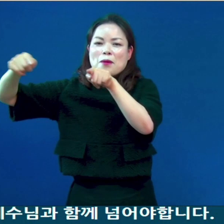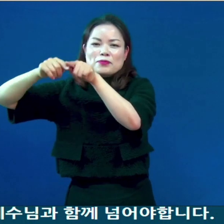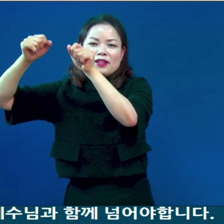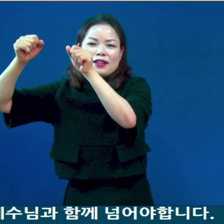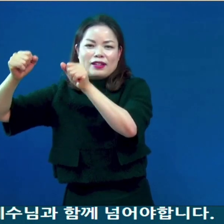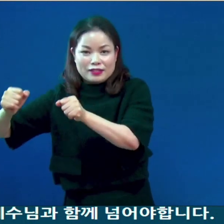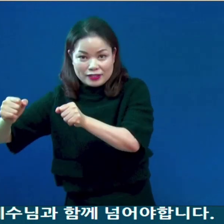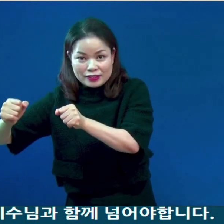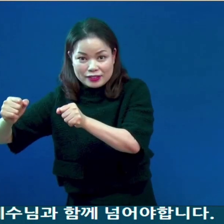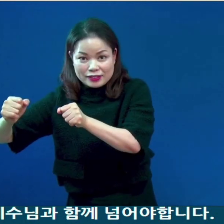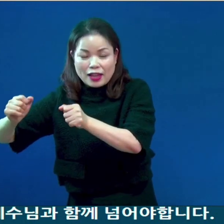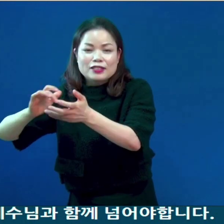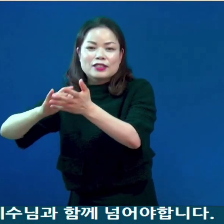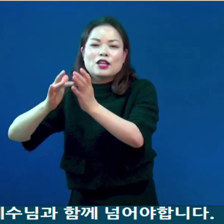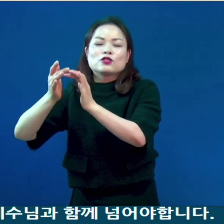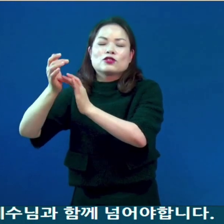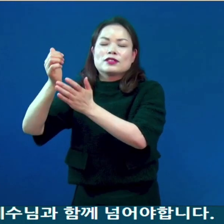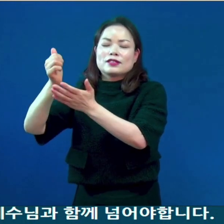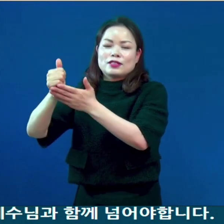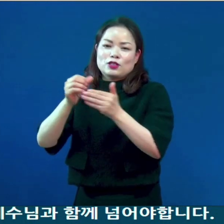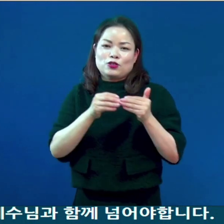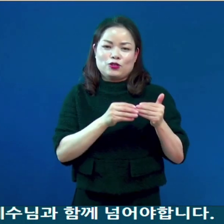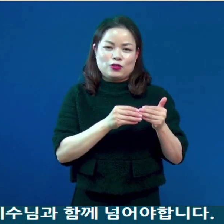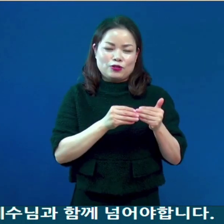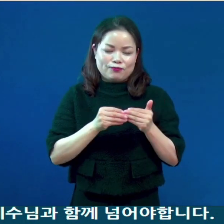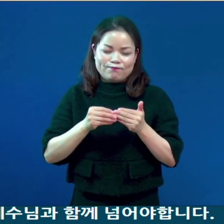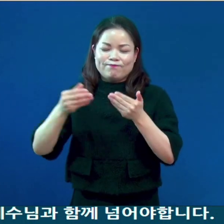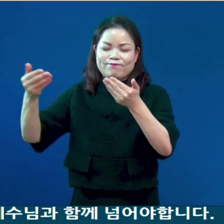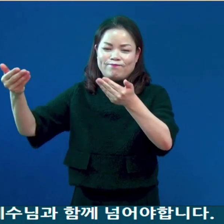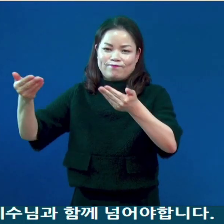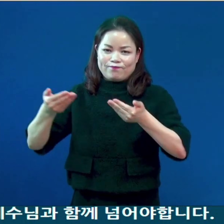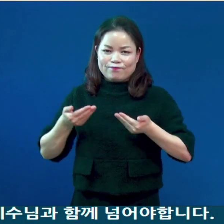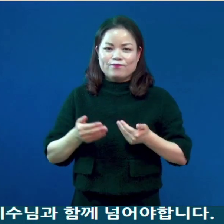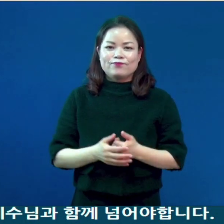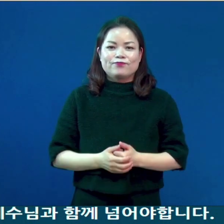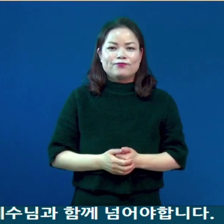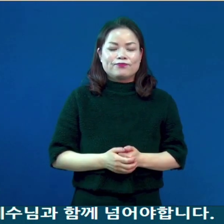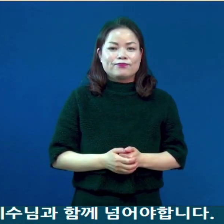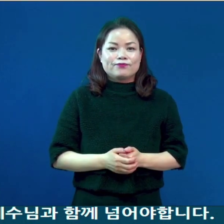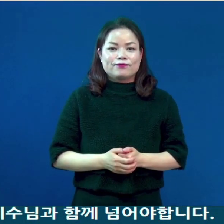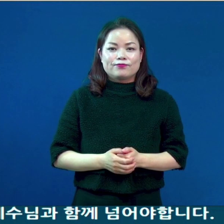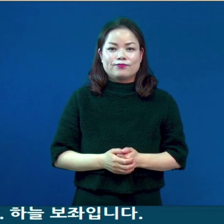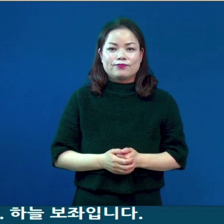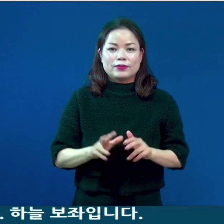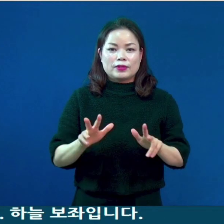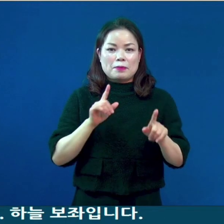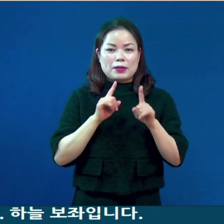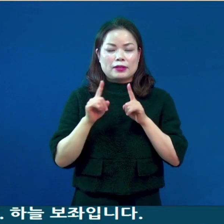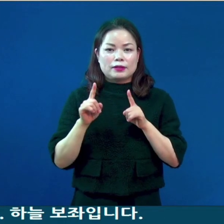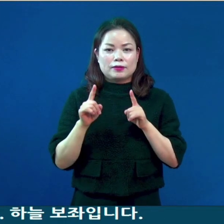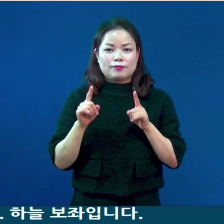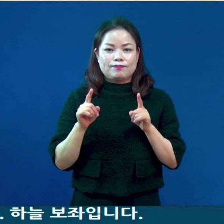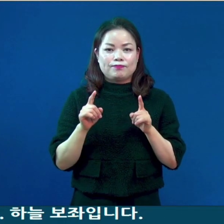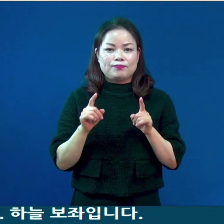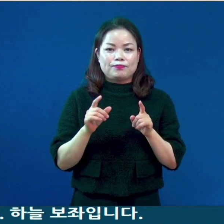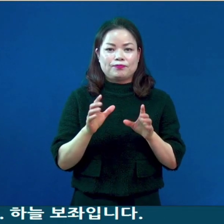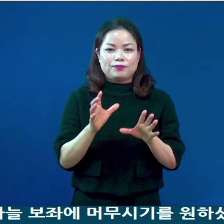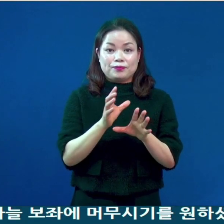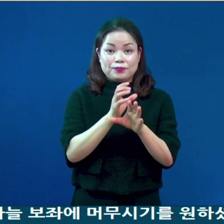수 있도록 예수님께서 인도해 주시는 겁니다. 이제 말씀을